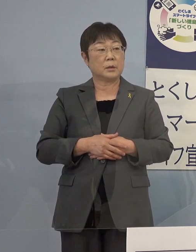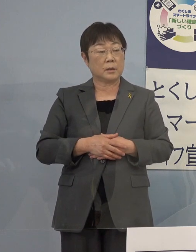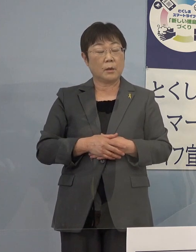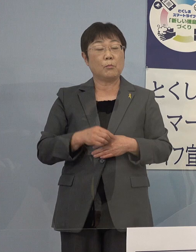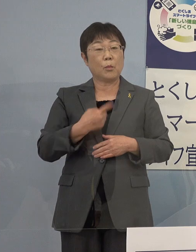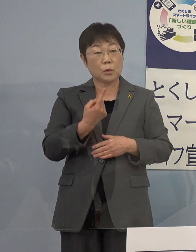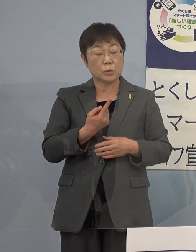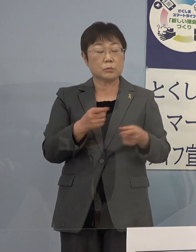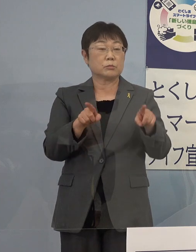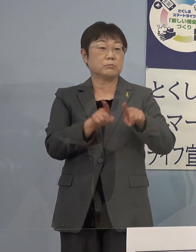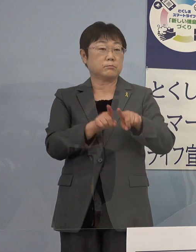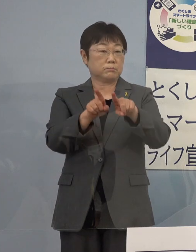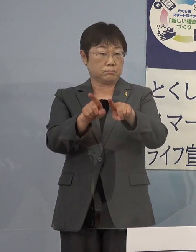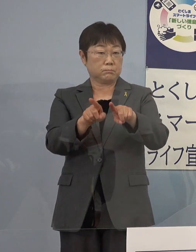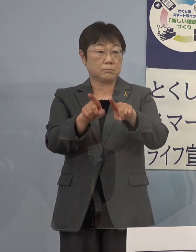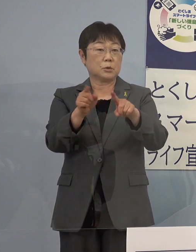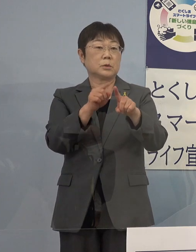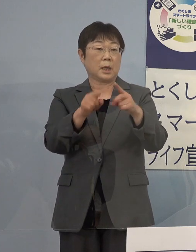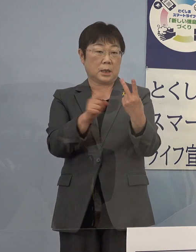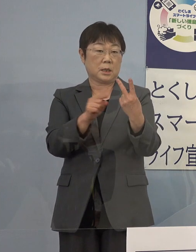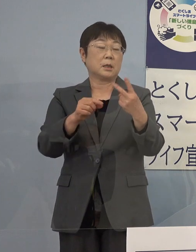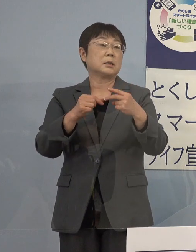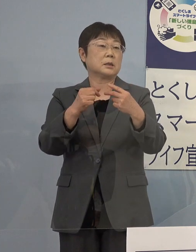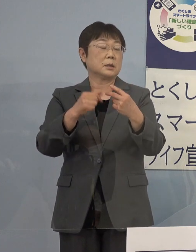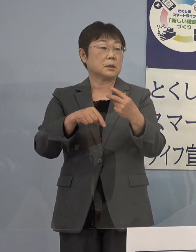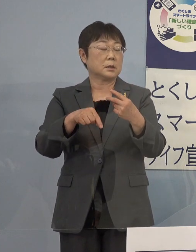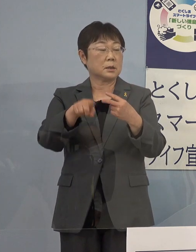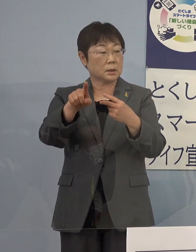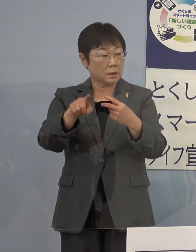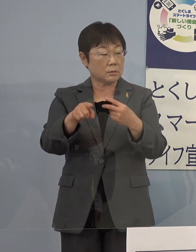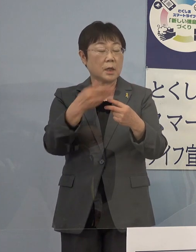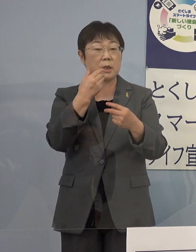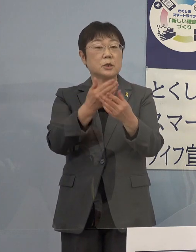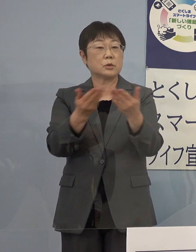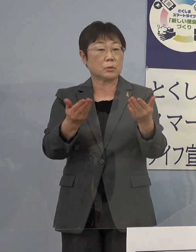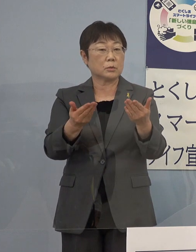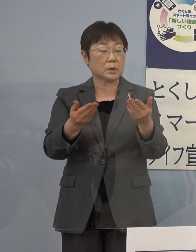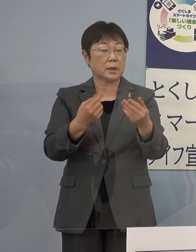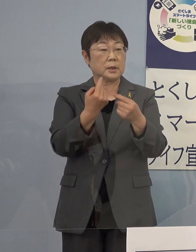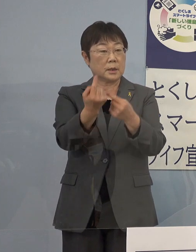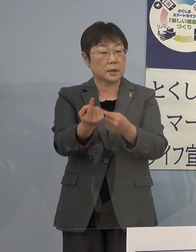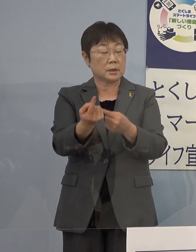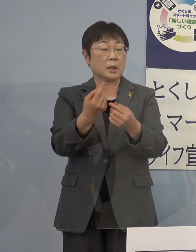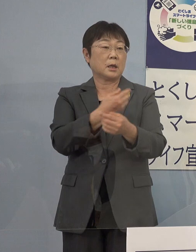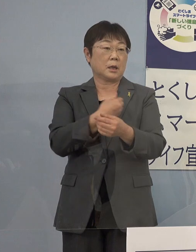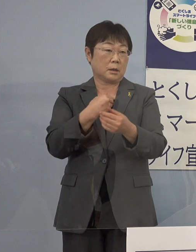から、当然飲食はいいということですね。 泊まりで日帰りで、